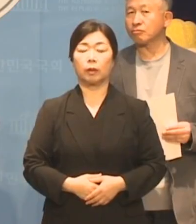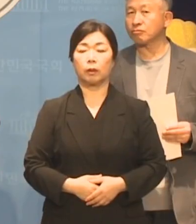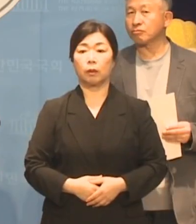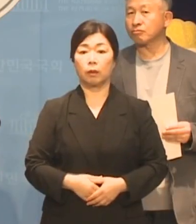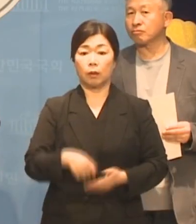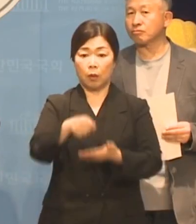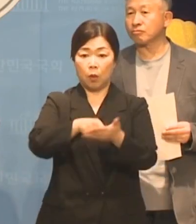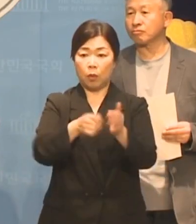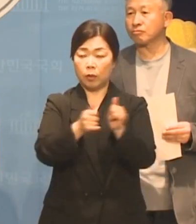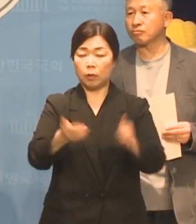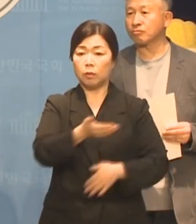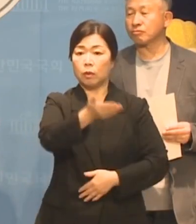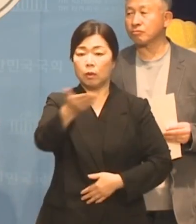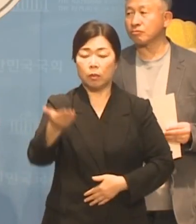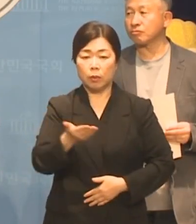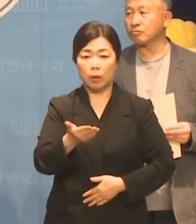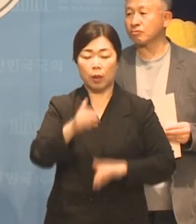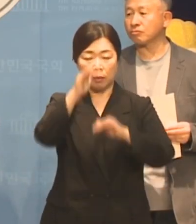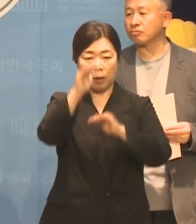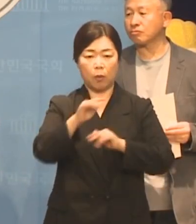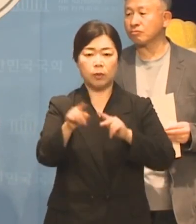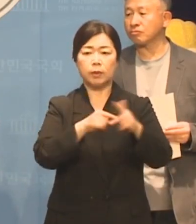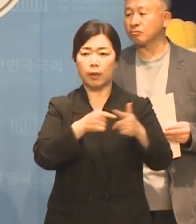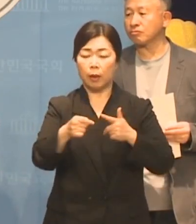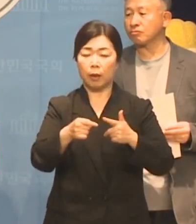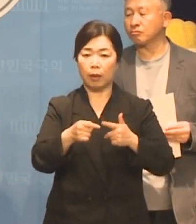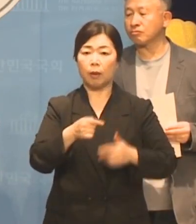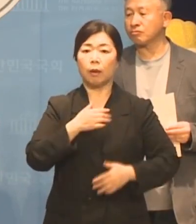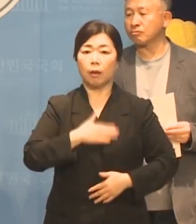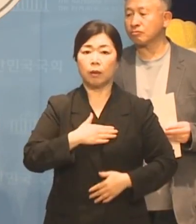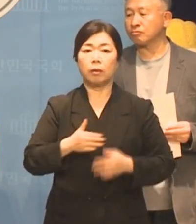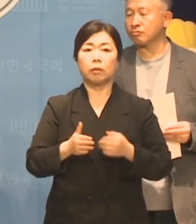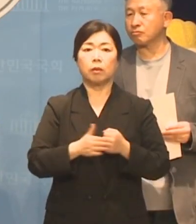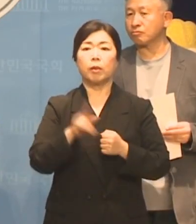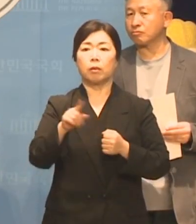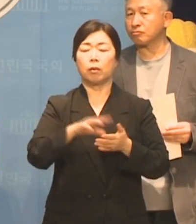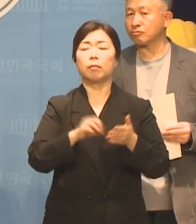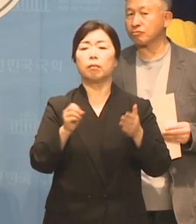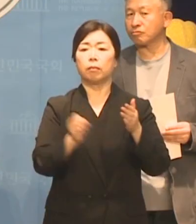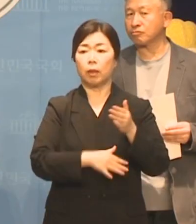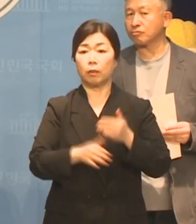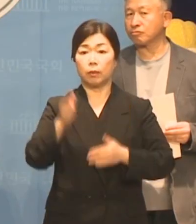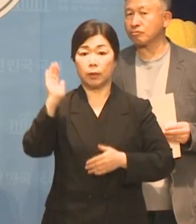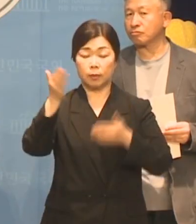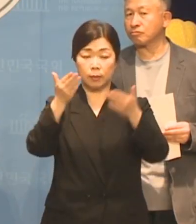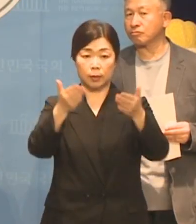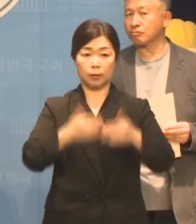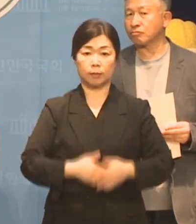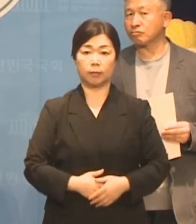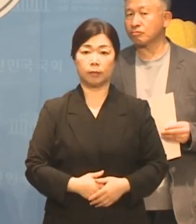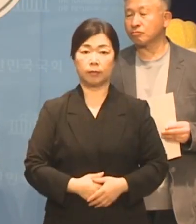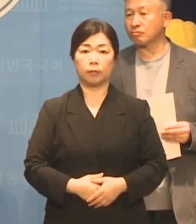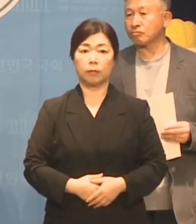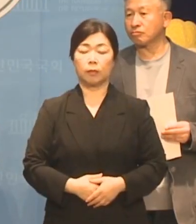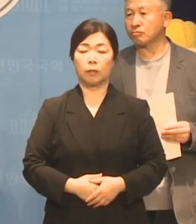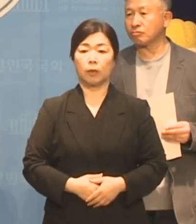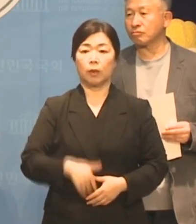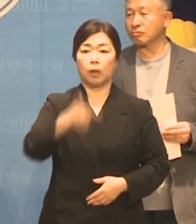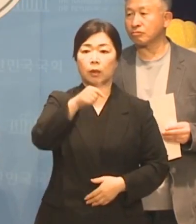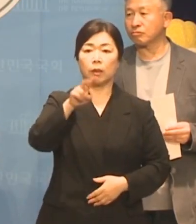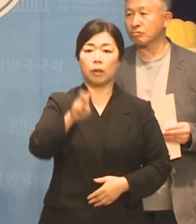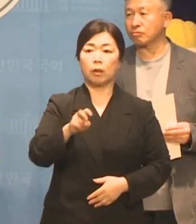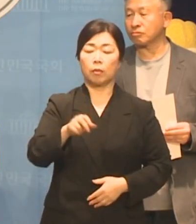언론인 여러분께서 이미 이해하고 계시라고 생각을 하셔서 그 부분을 생략하면서 말씀을 드리겠습니다. 김준영